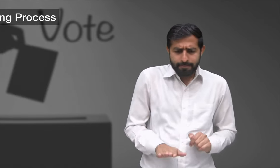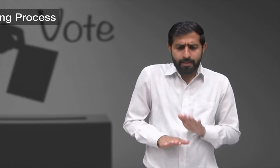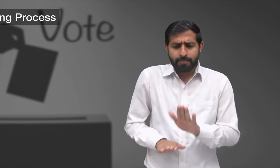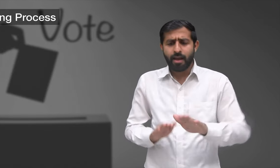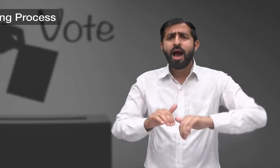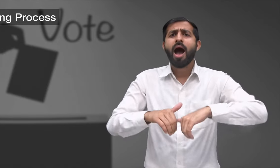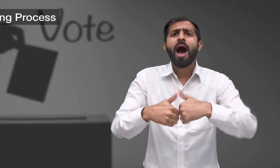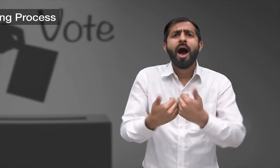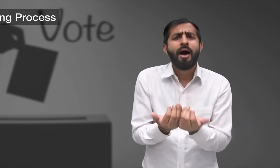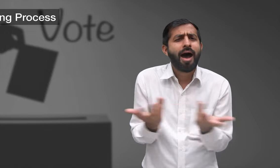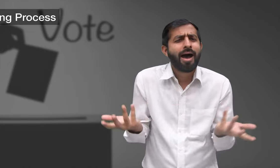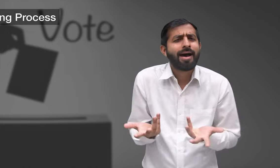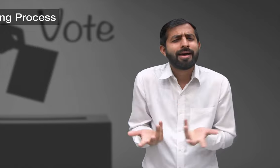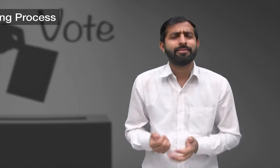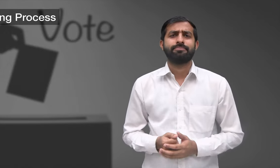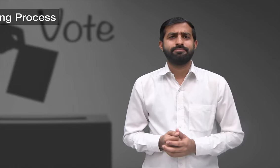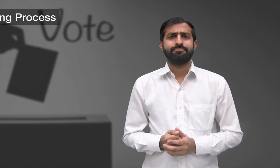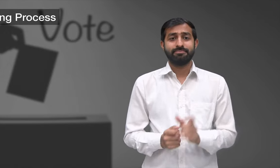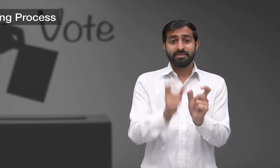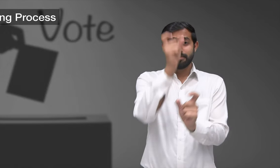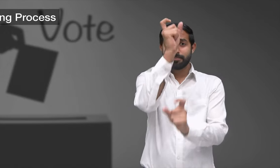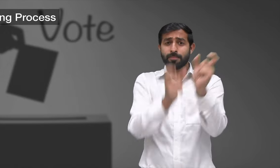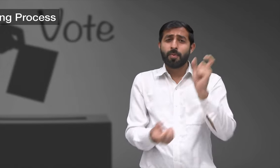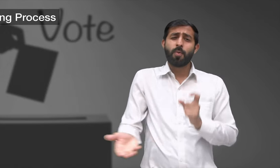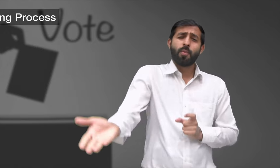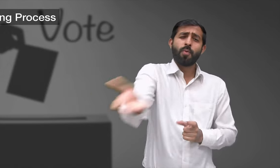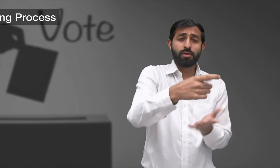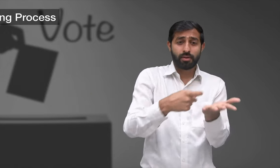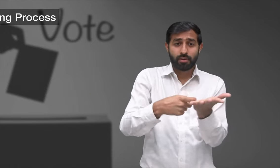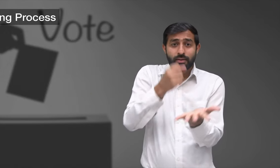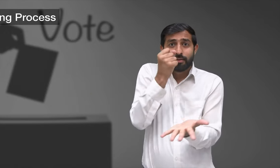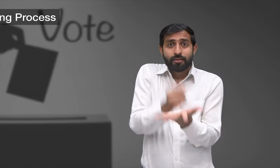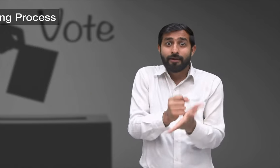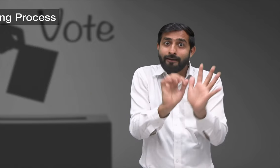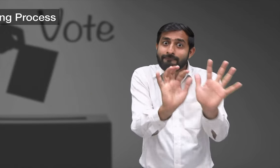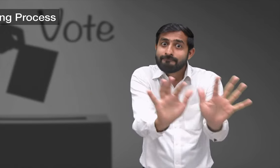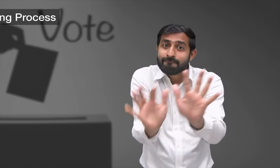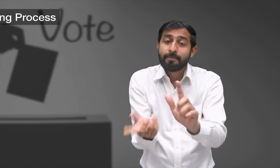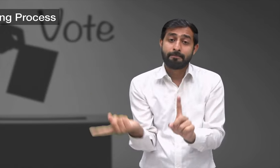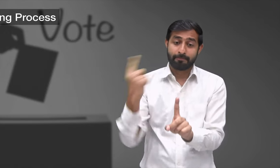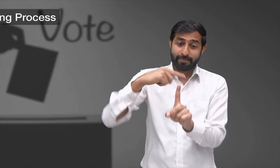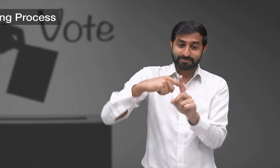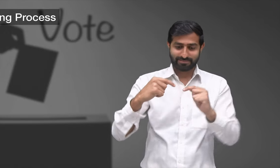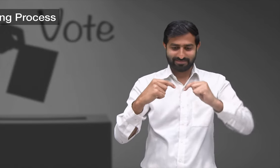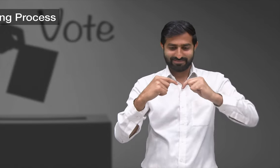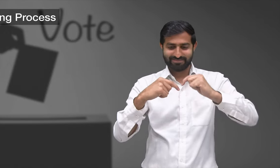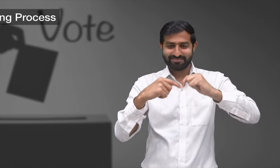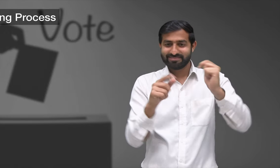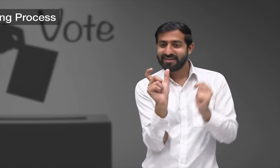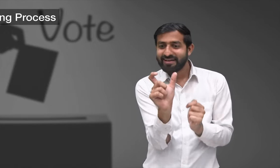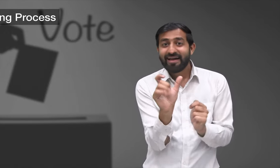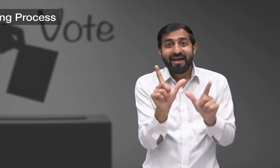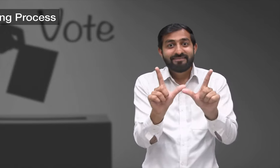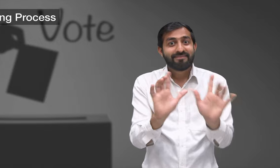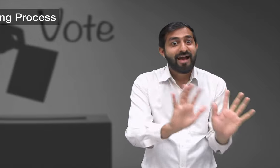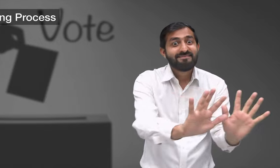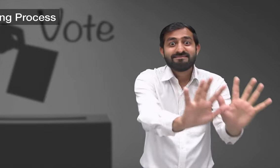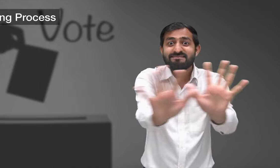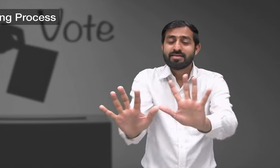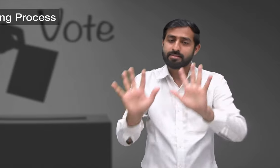की प्रक्रिया क्या है जिन मतदाताओं का मतदाता सूची में पंजीकरण हो गया है और